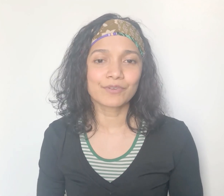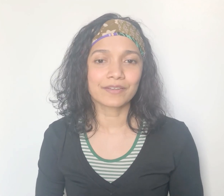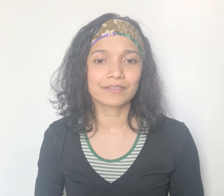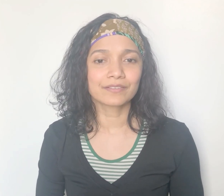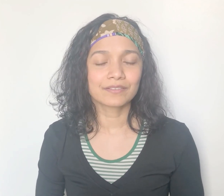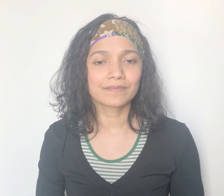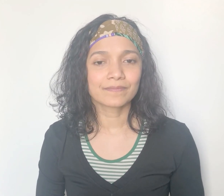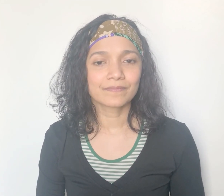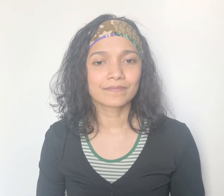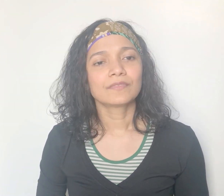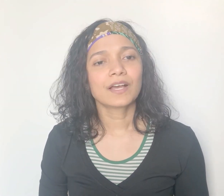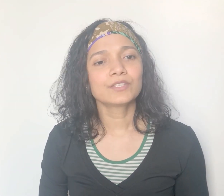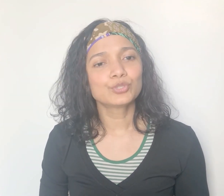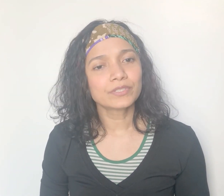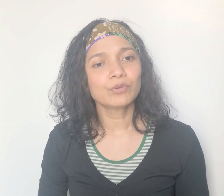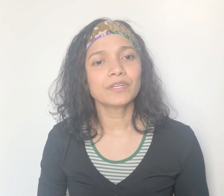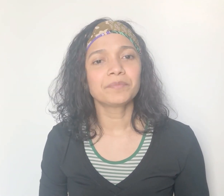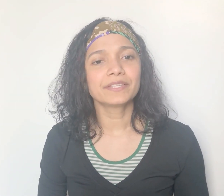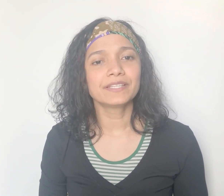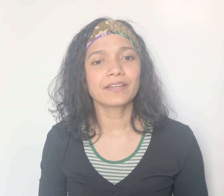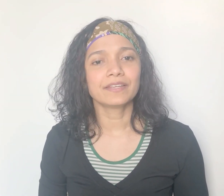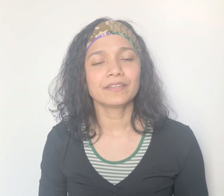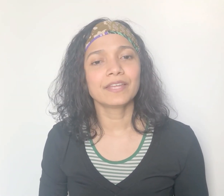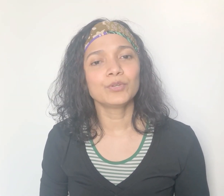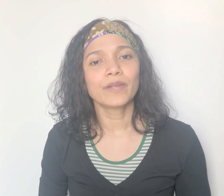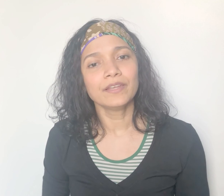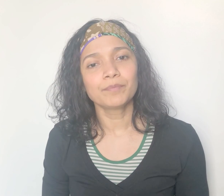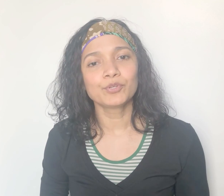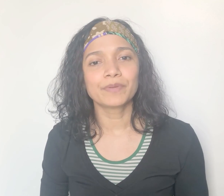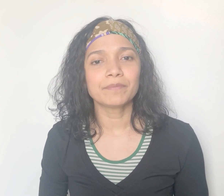granted. నా చుట్ట ఉన్న ప్రతిదాని నేను ఎల్లప్పుడూ